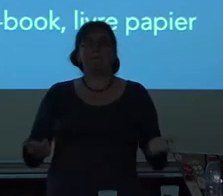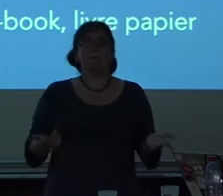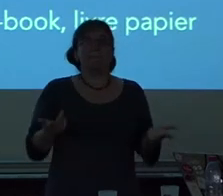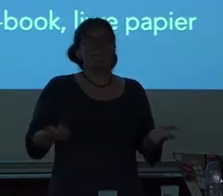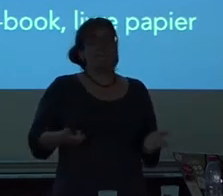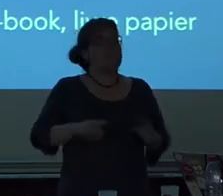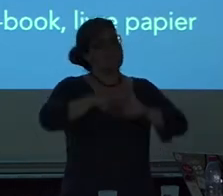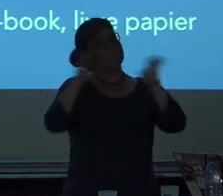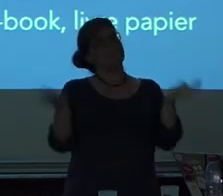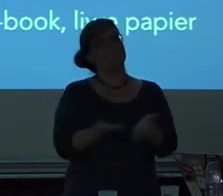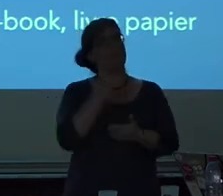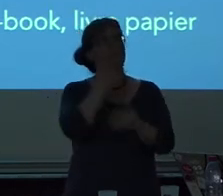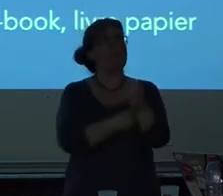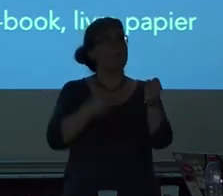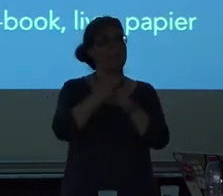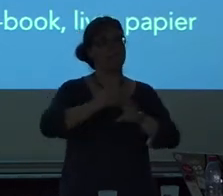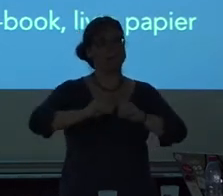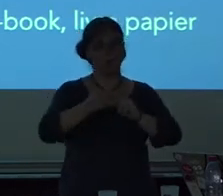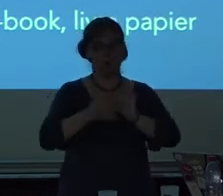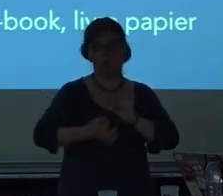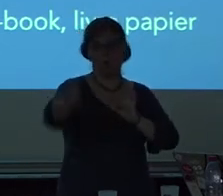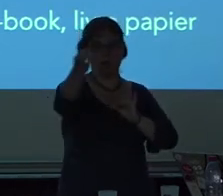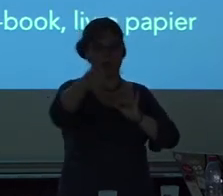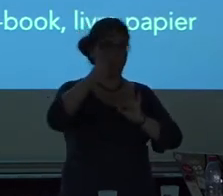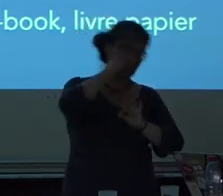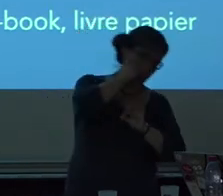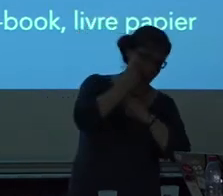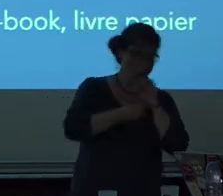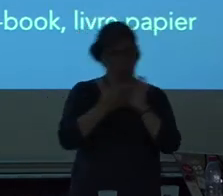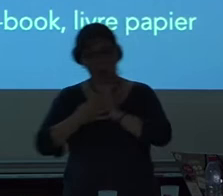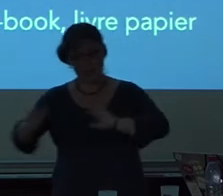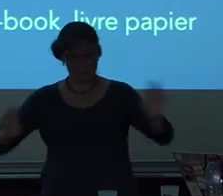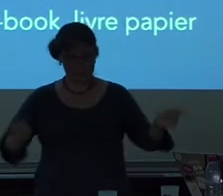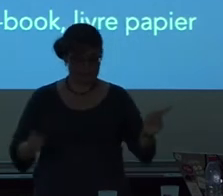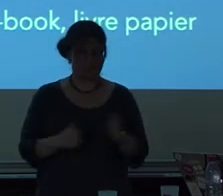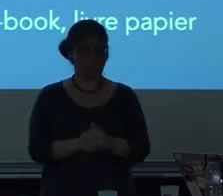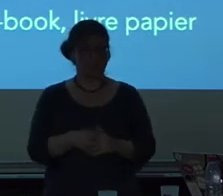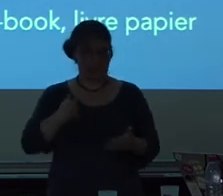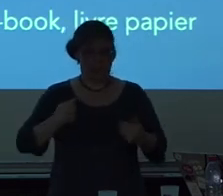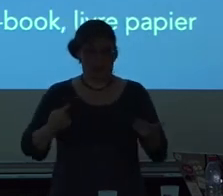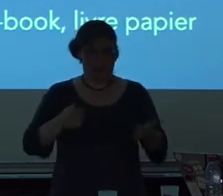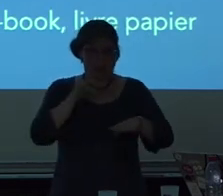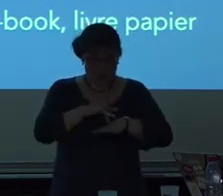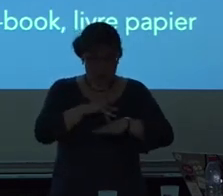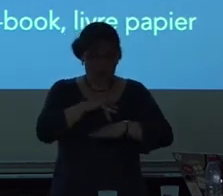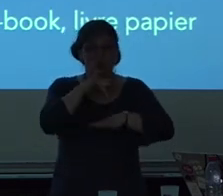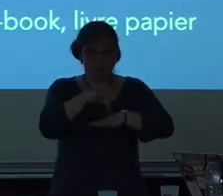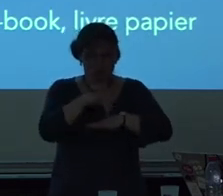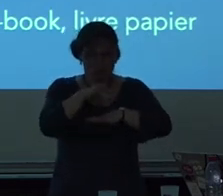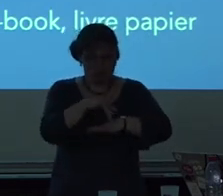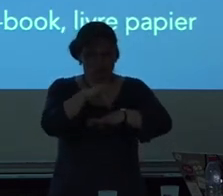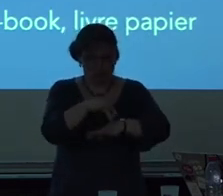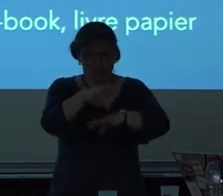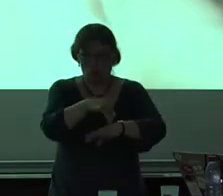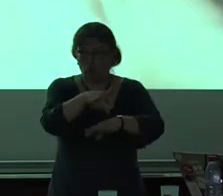un cours en ligne, à force d'en faire autant en présentiel qu'en ligne, j'ai pas mal de petites